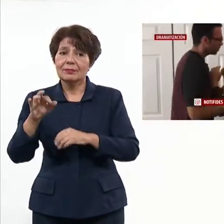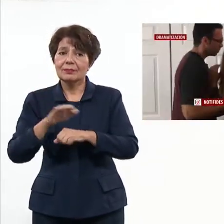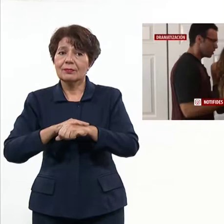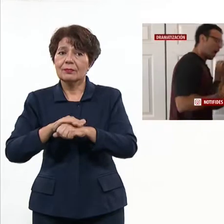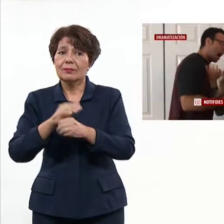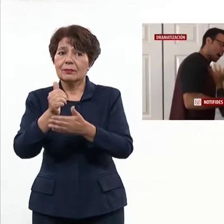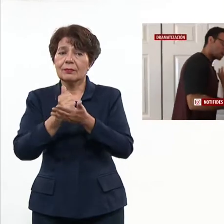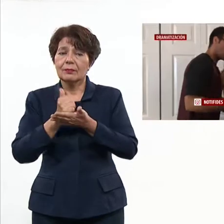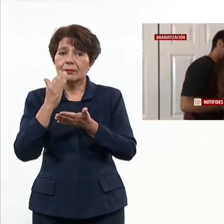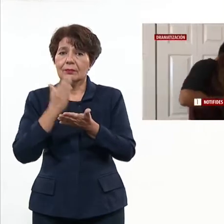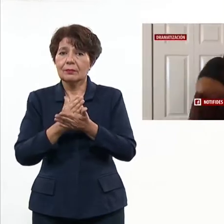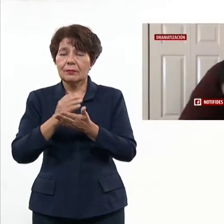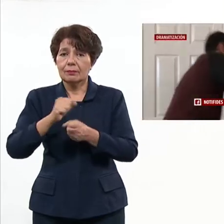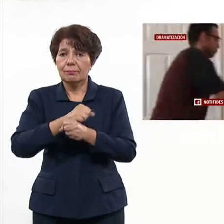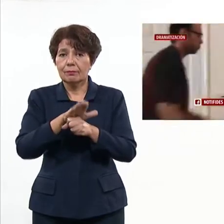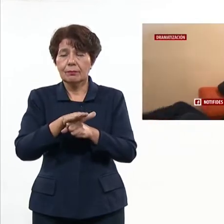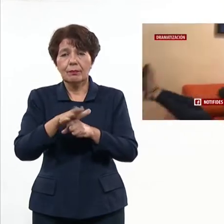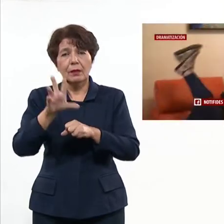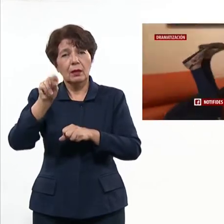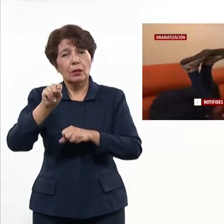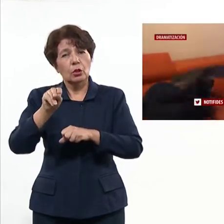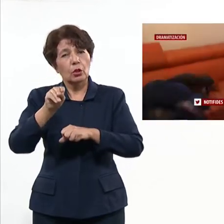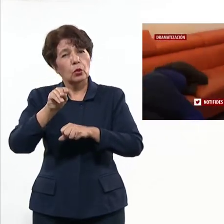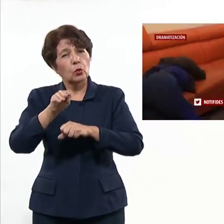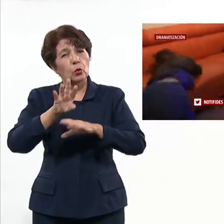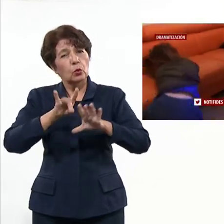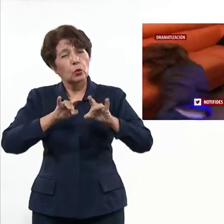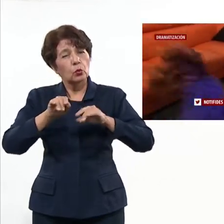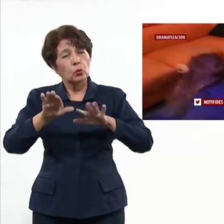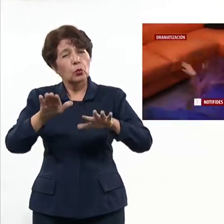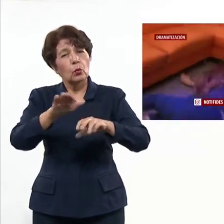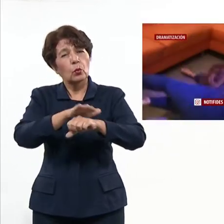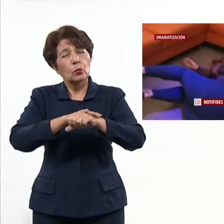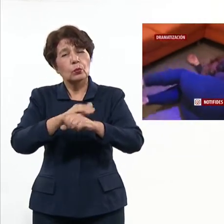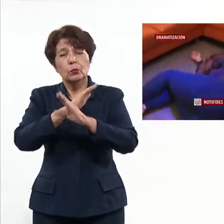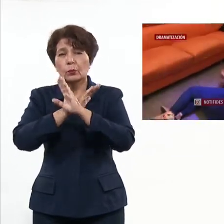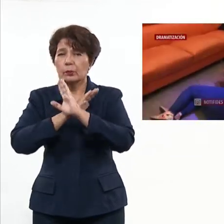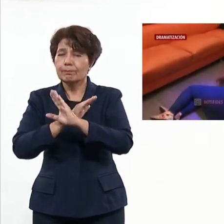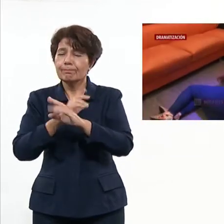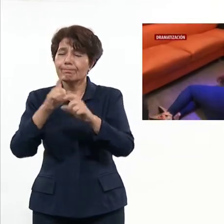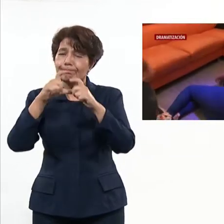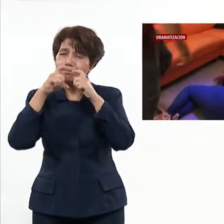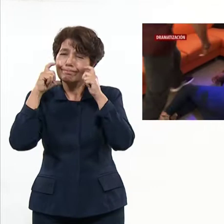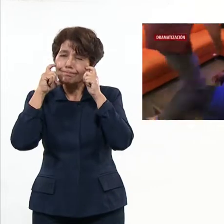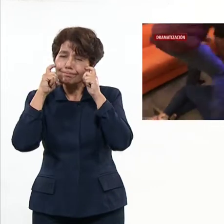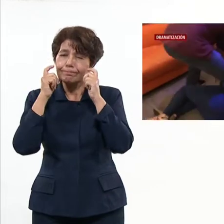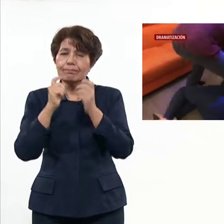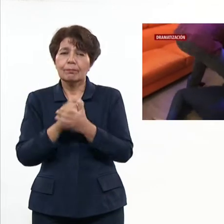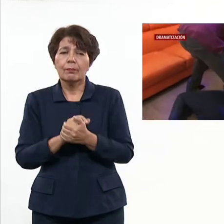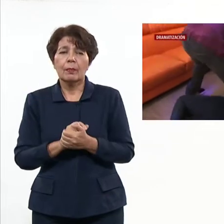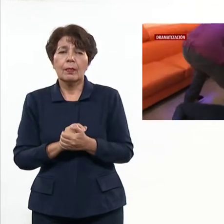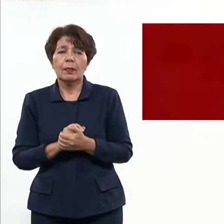le invitamos a erradicar juntos el coronavirus con macri dario garcía les informo josua varela